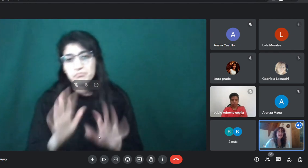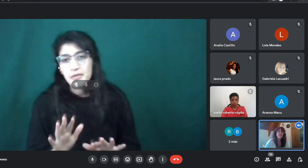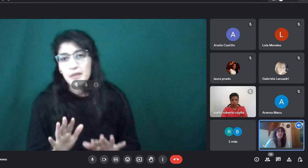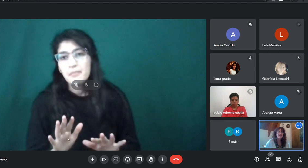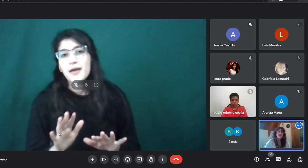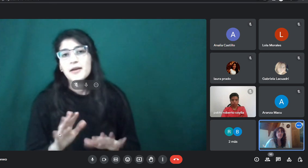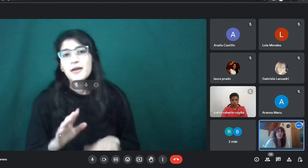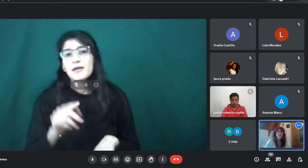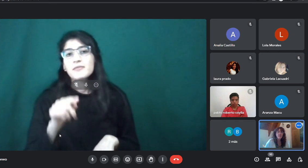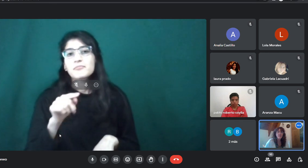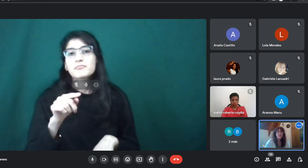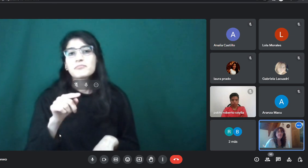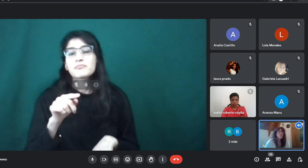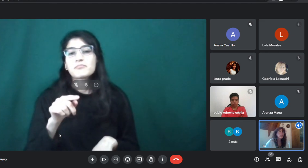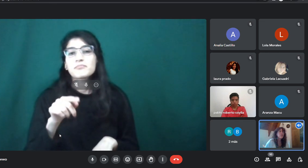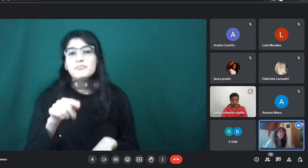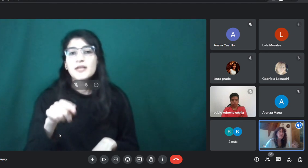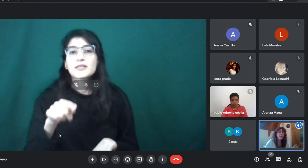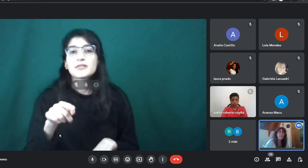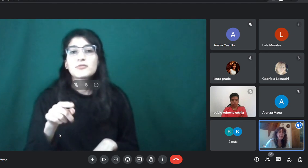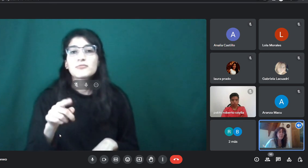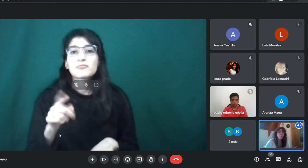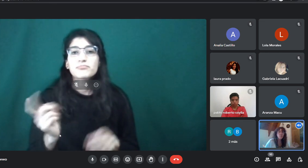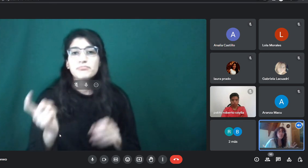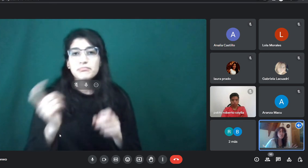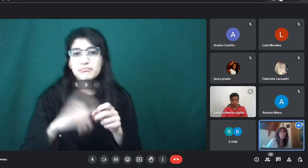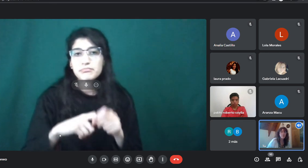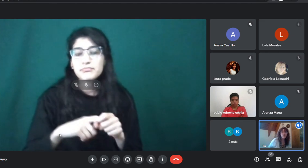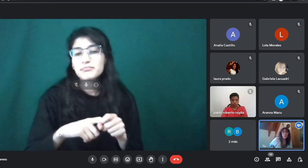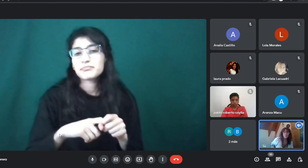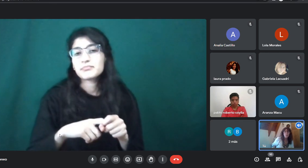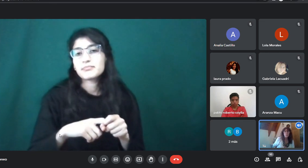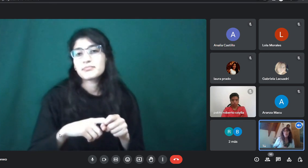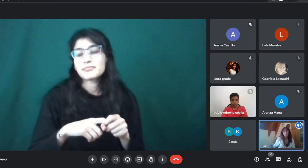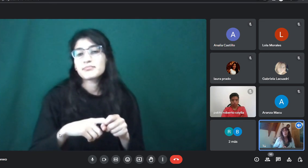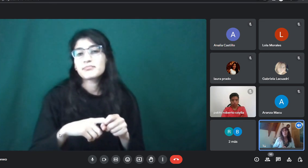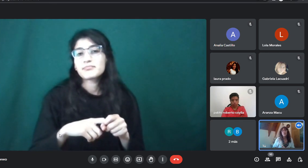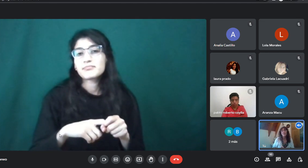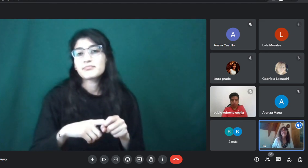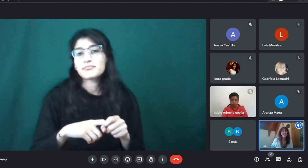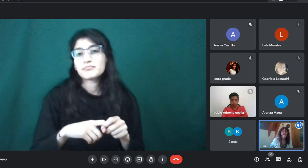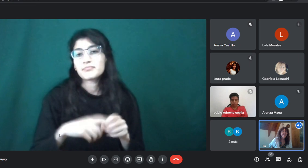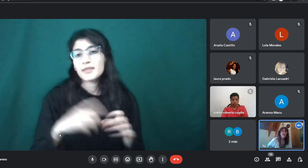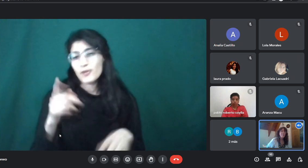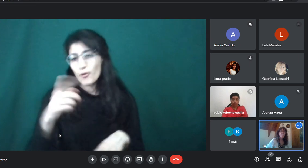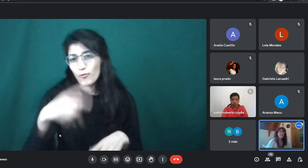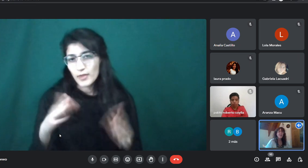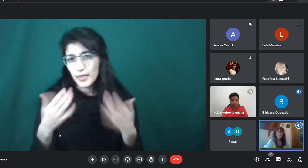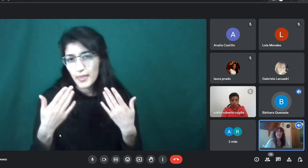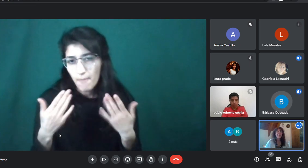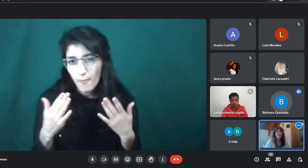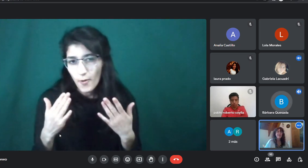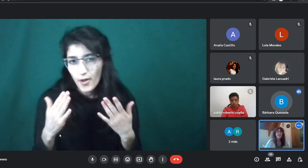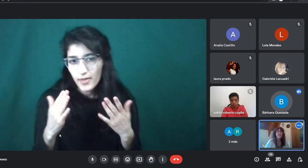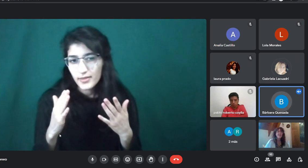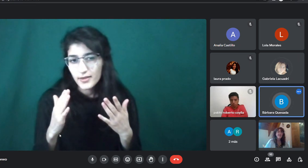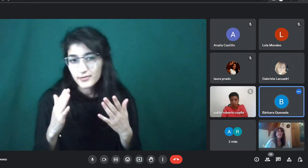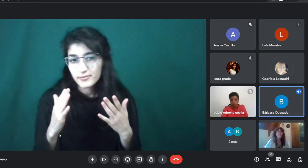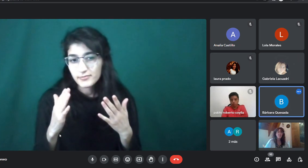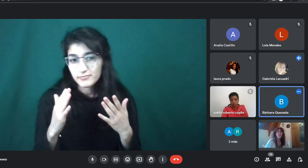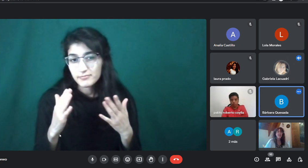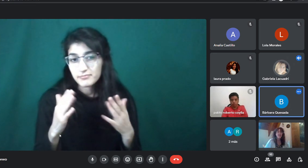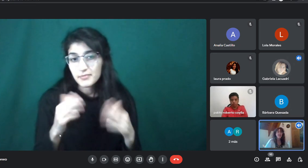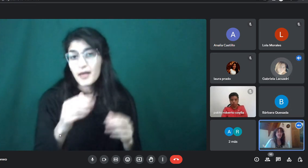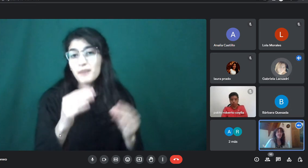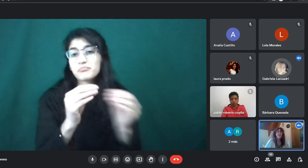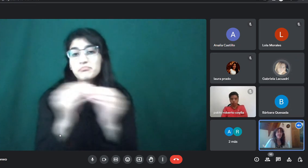tienen... Si no tienen problemas, porque son con 6 personas, me tengo que poner de acuerdo. Pero, yo estoy de acuerdo, profe.